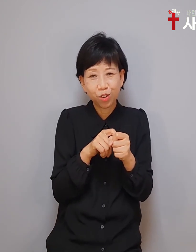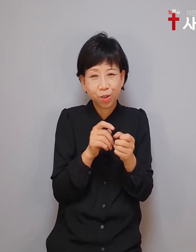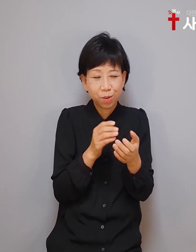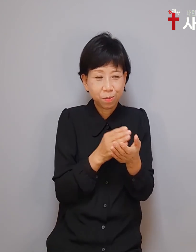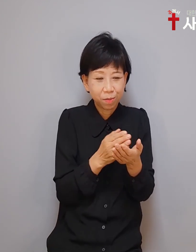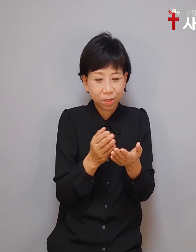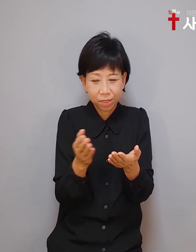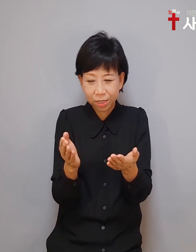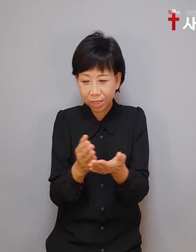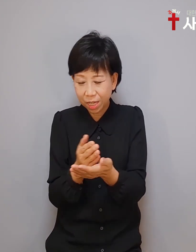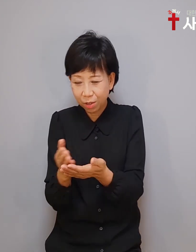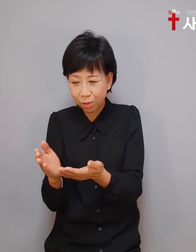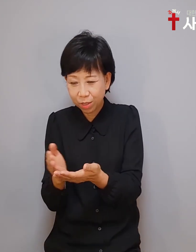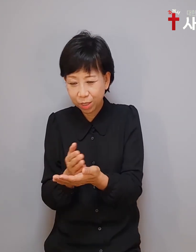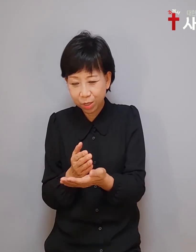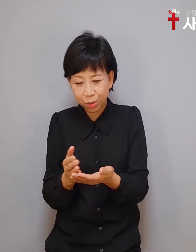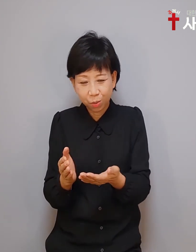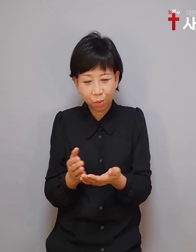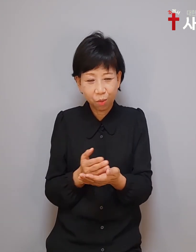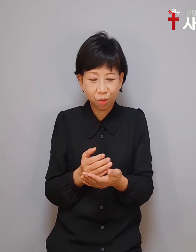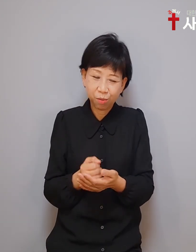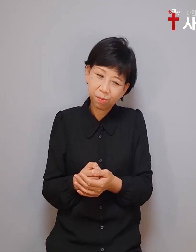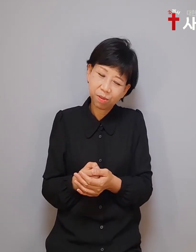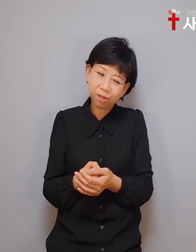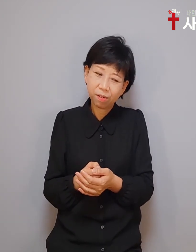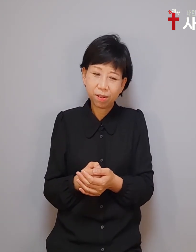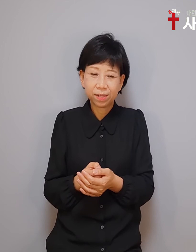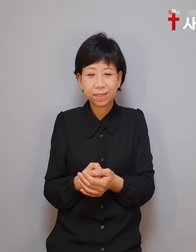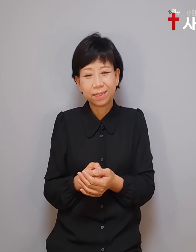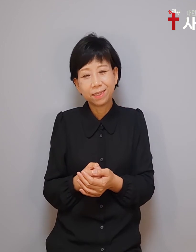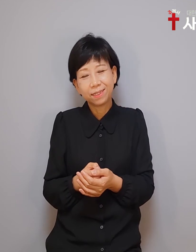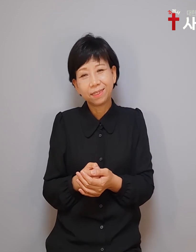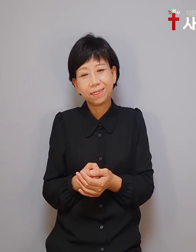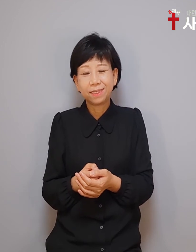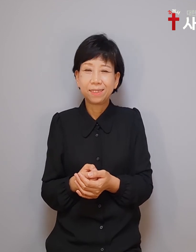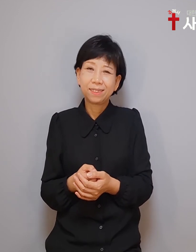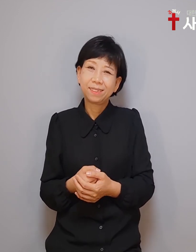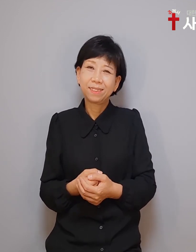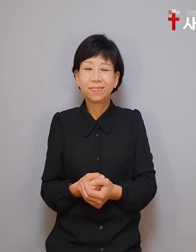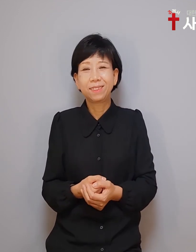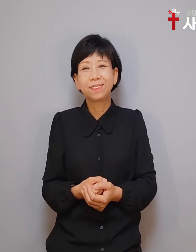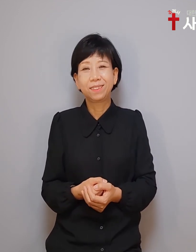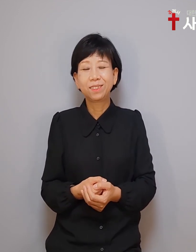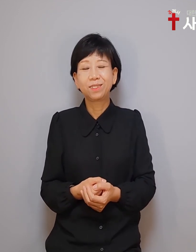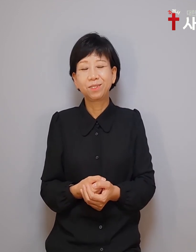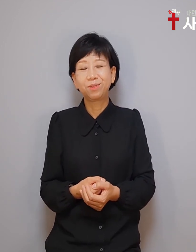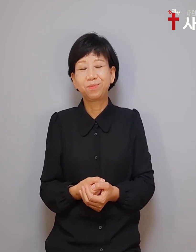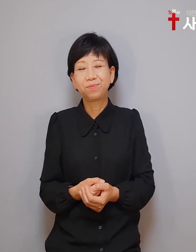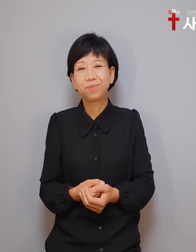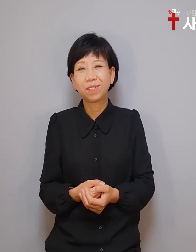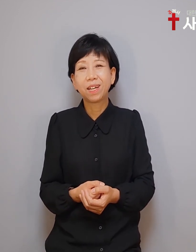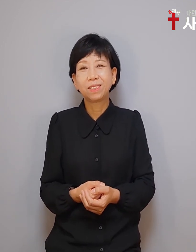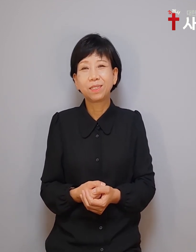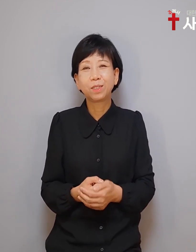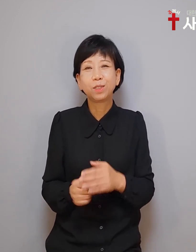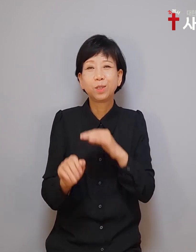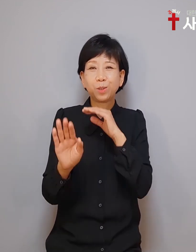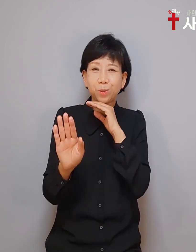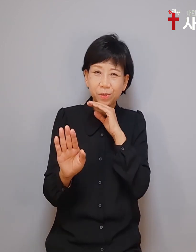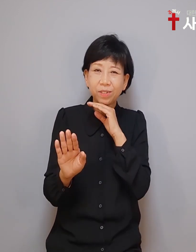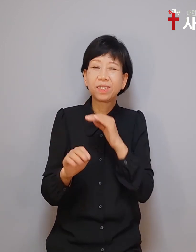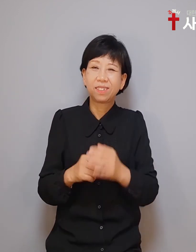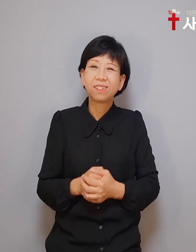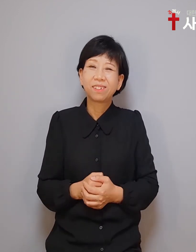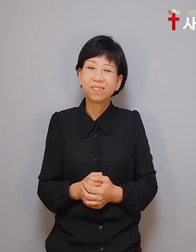이렇게 드시고 아닌 분은 집에 가서 드시고 뭐 이런 게 있는데 아직 거기까지는 좀 그런 것 같아서